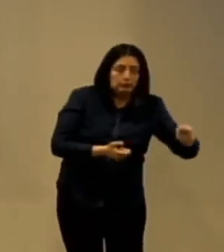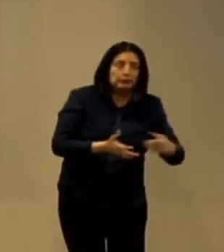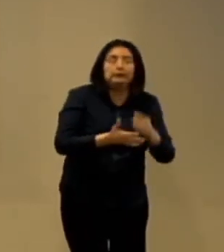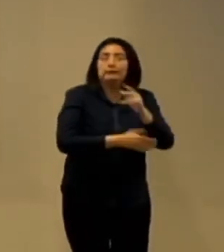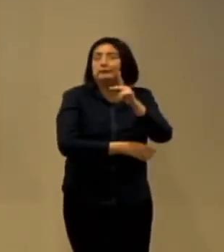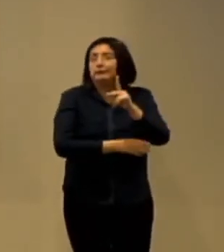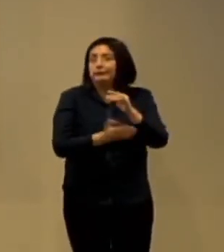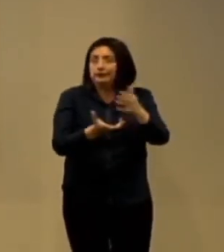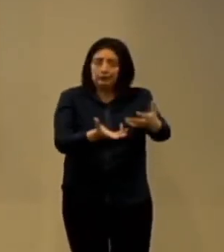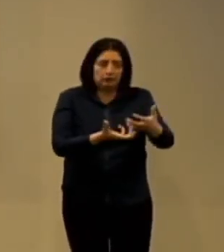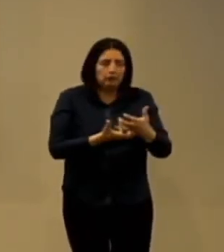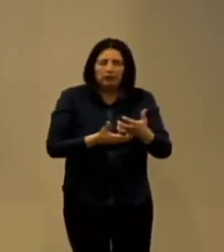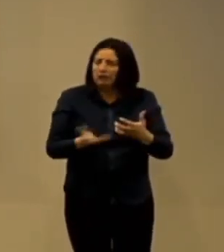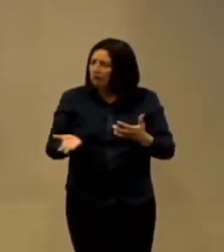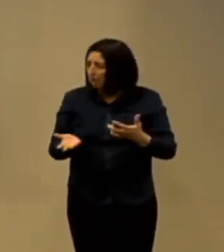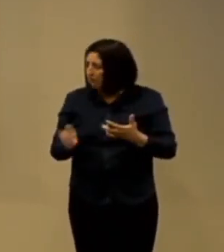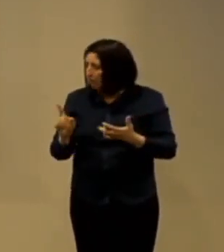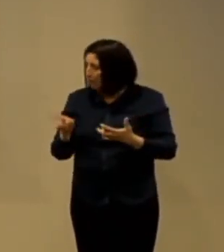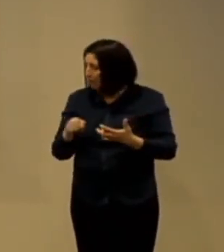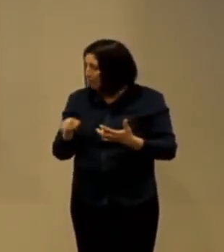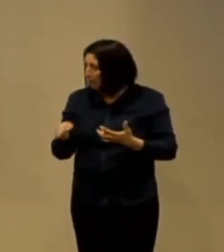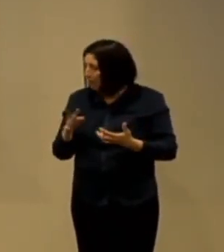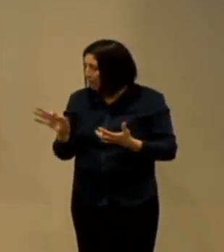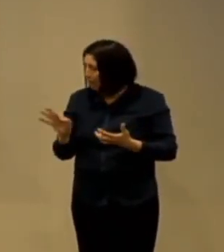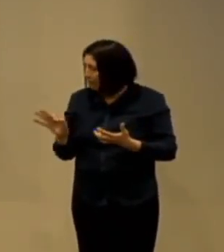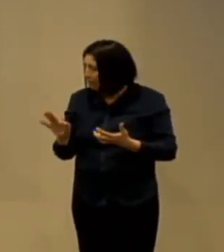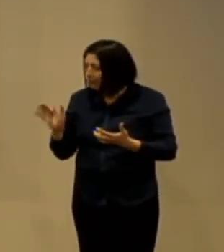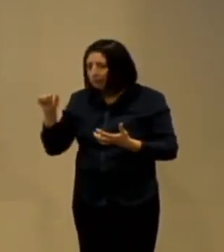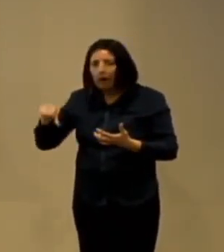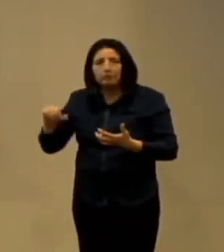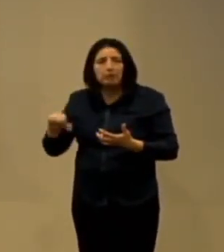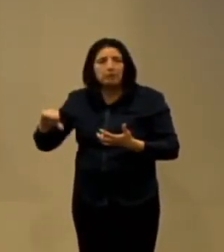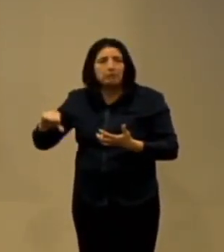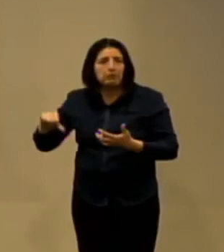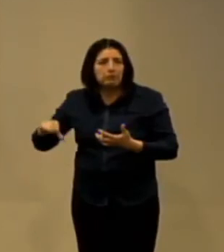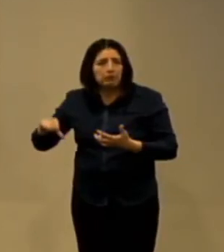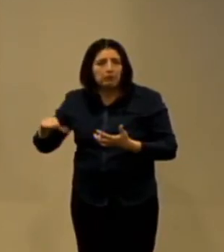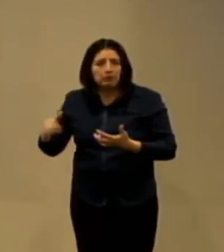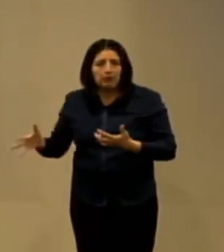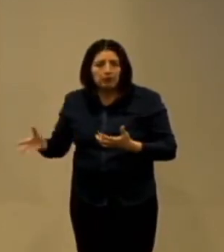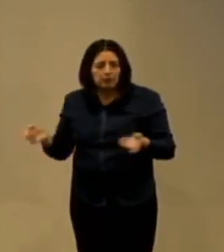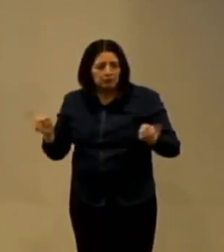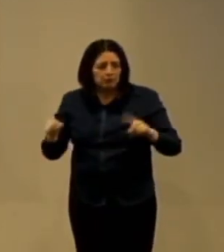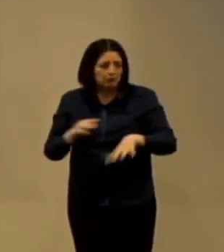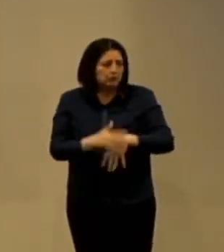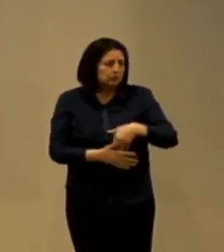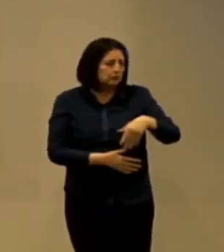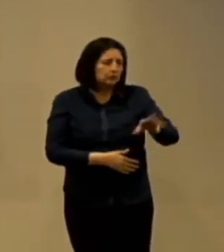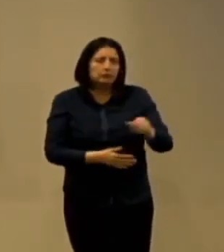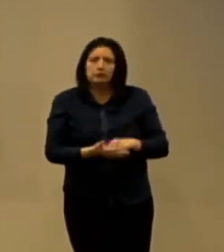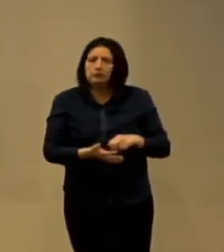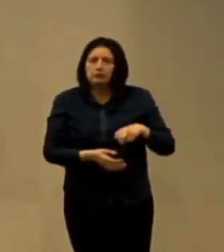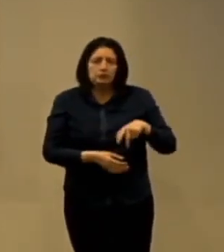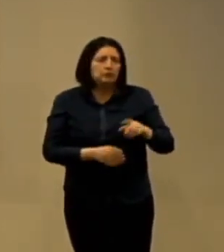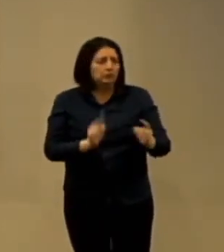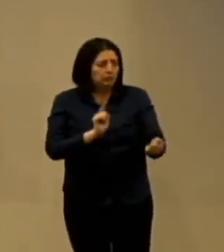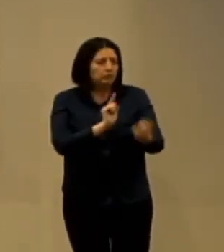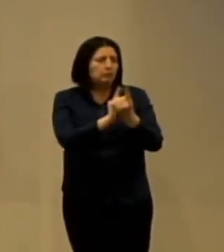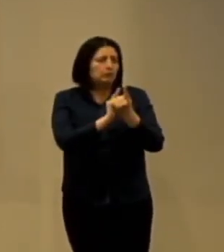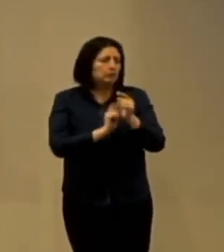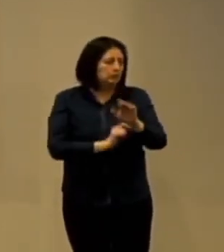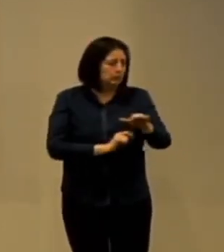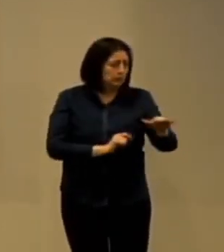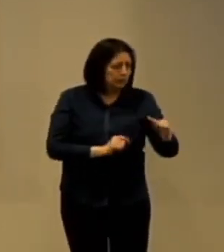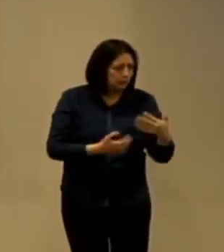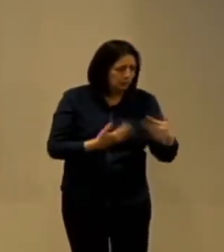¿no? Salían pues descalificados, como que estaban pésimos. Y saliendo de la evaluación, caminando, me encuentro con los niñitos